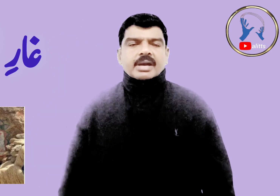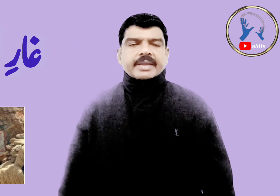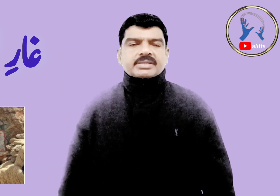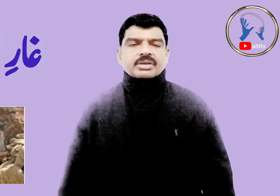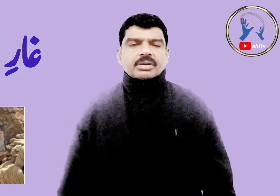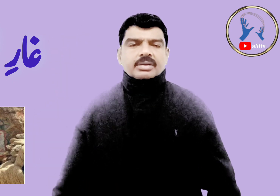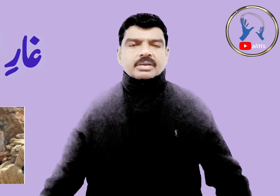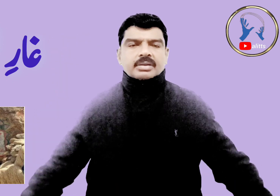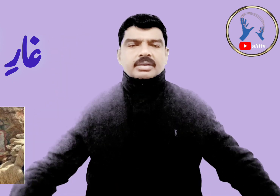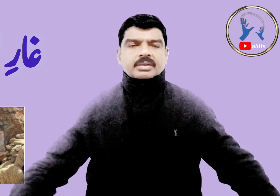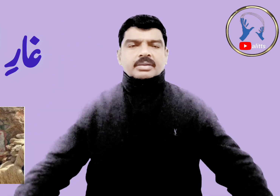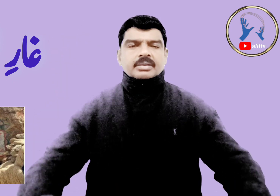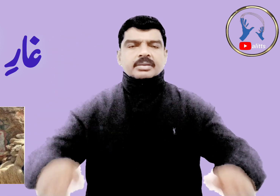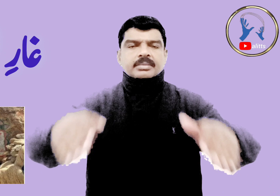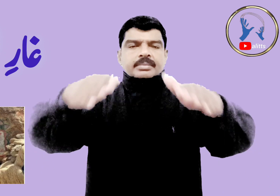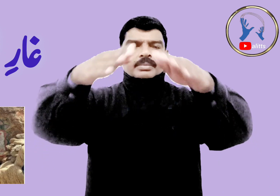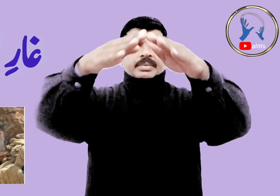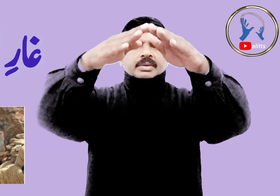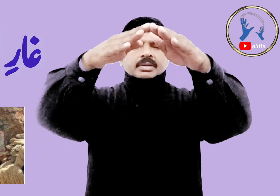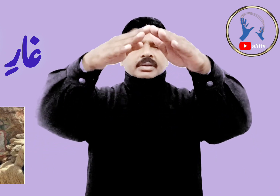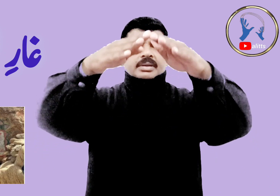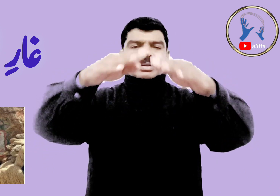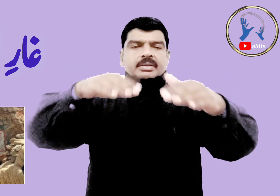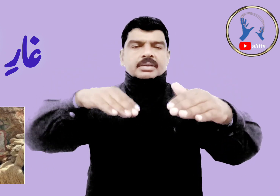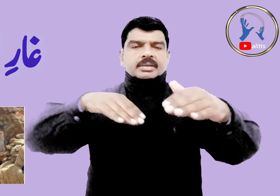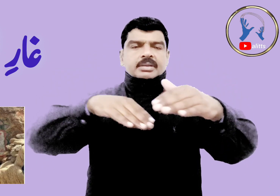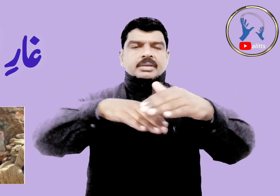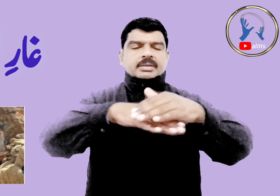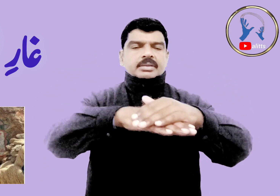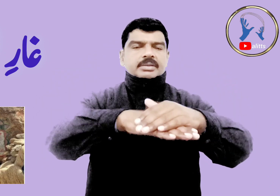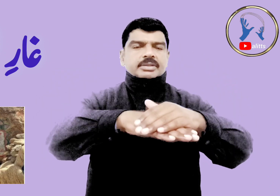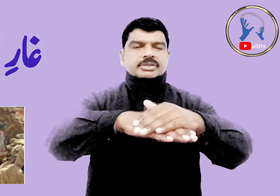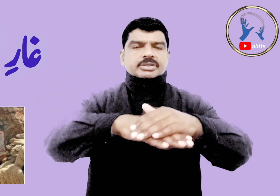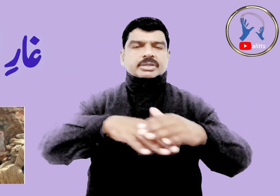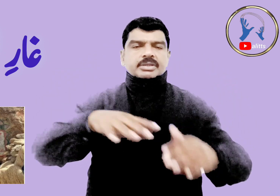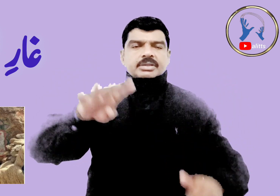गारे सौर पहाड़ नीचे